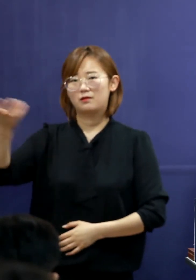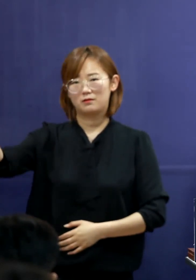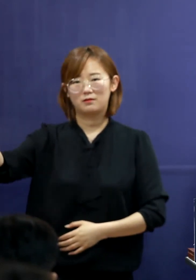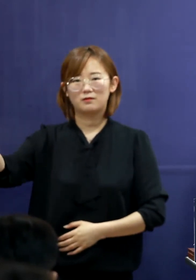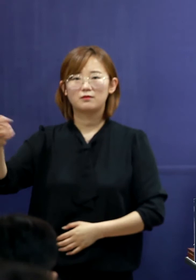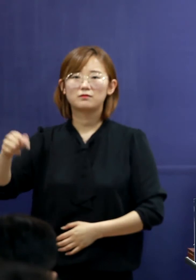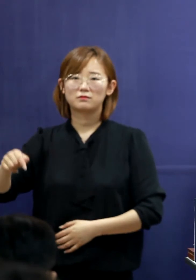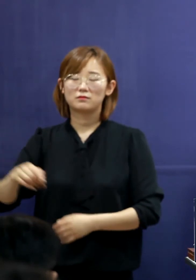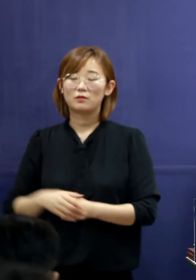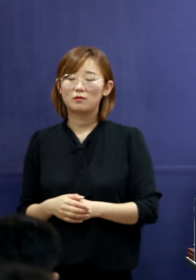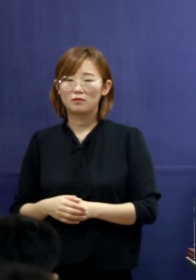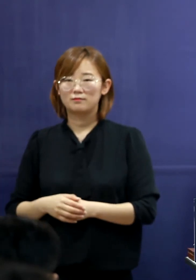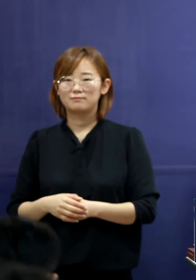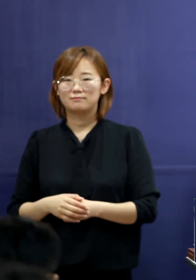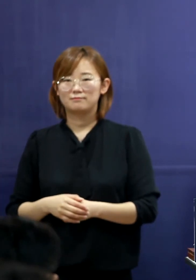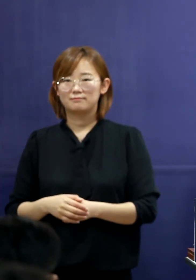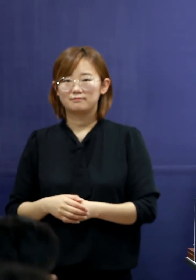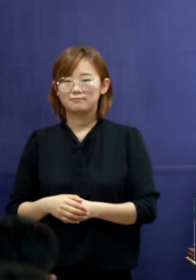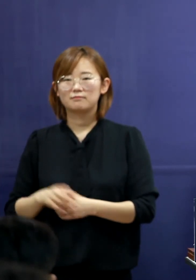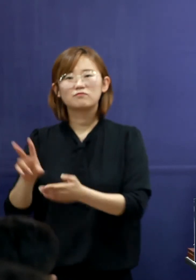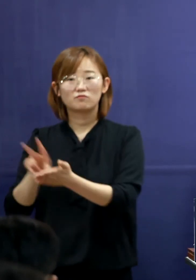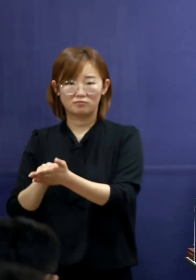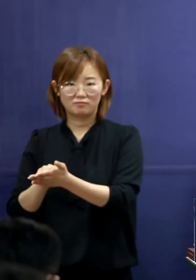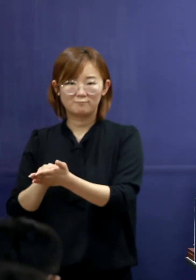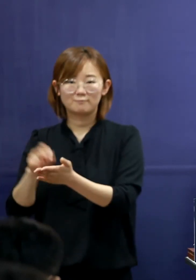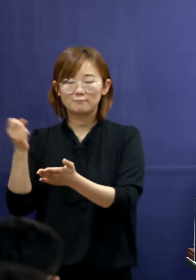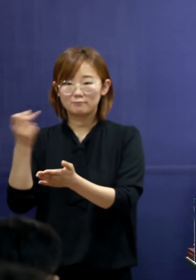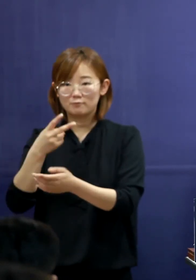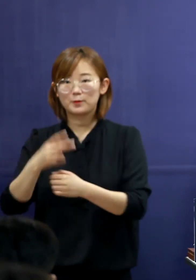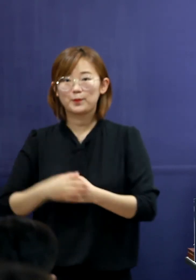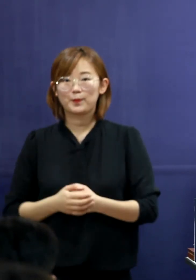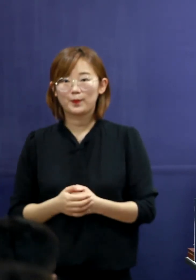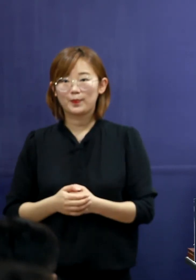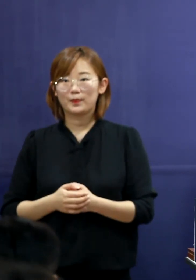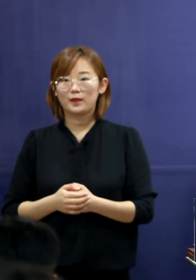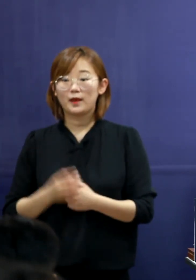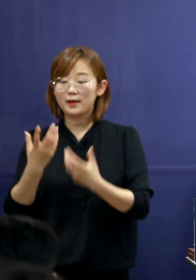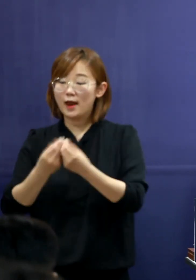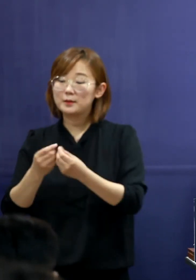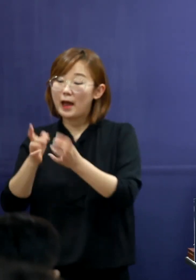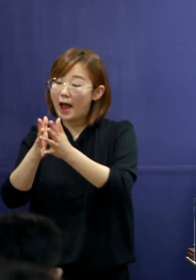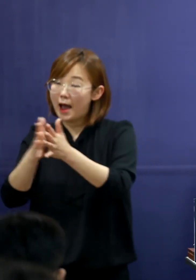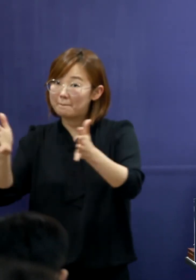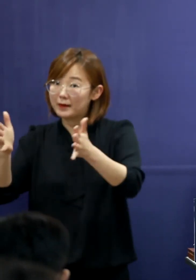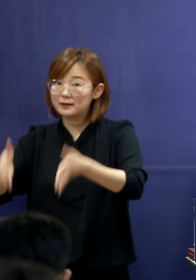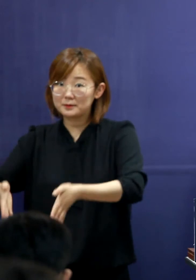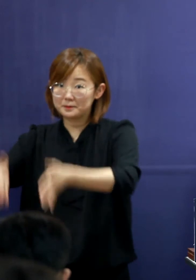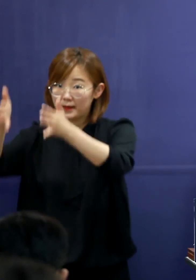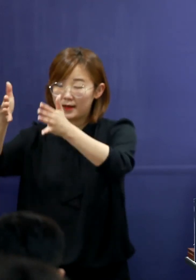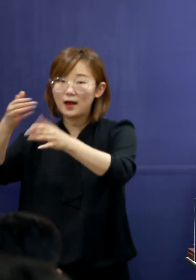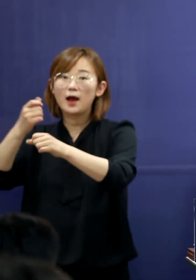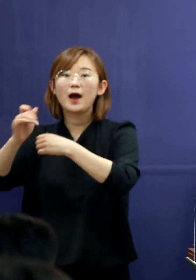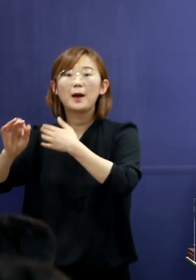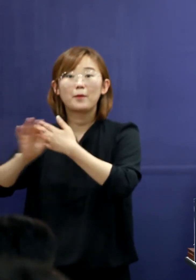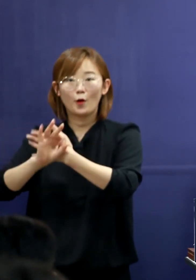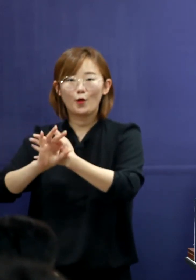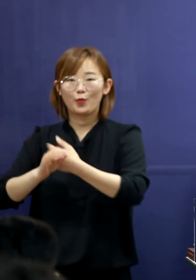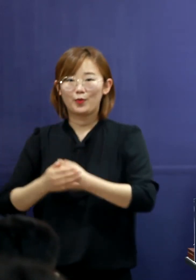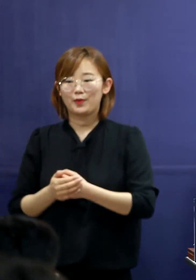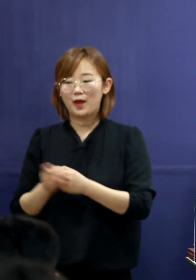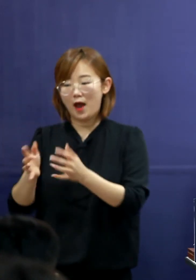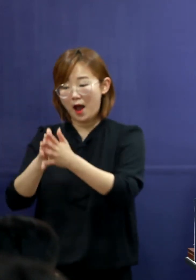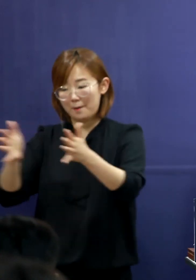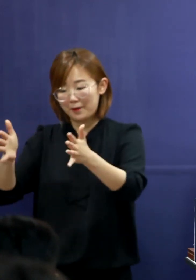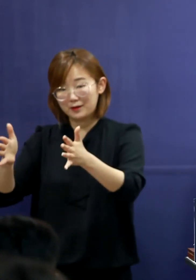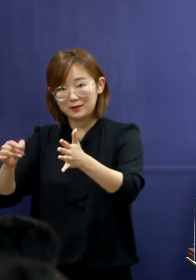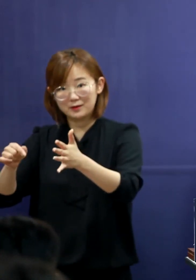기간 중에 살 곳이 우선 없고요. 두 번째는 재개발에서 예를 들어서 아파트가 건설된다 그러면은 그 아파트에서 사실